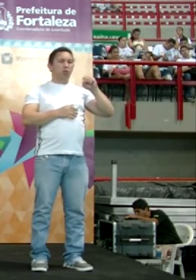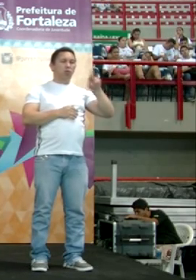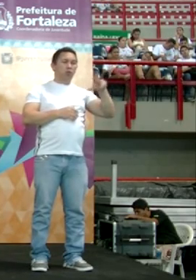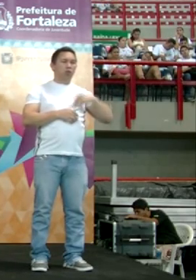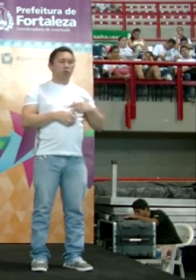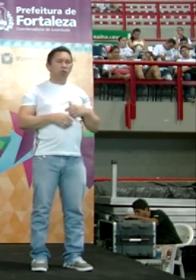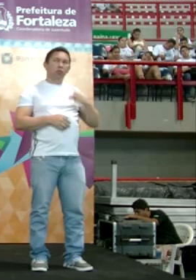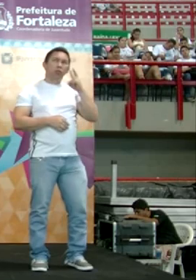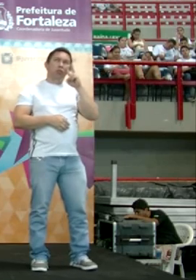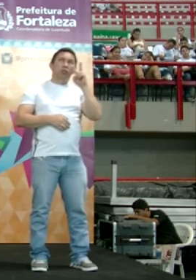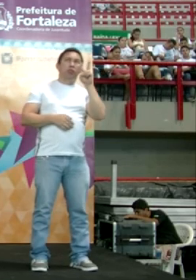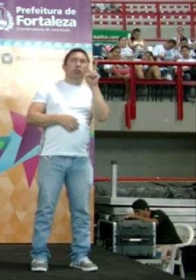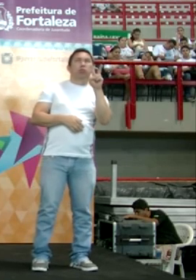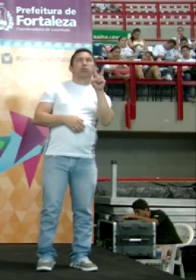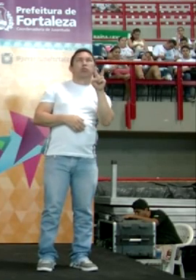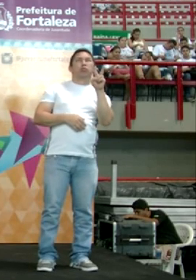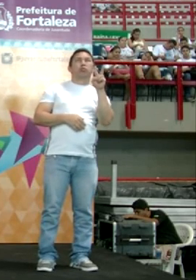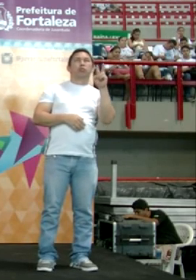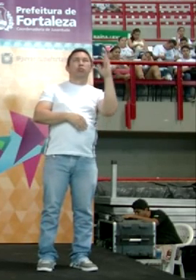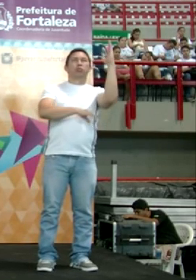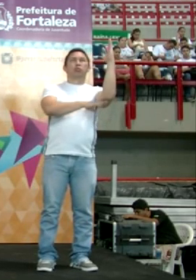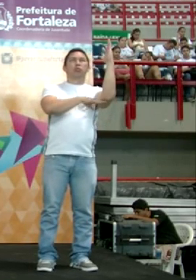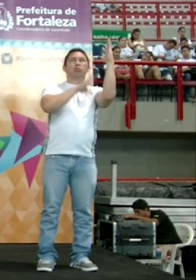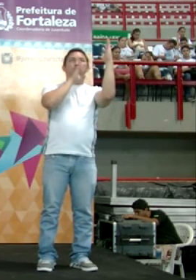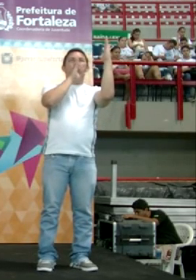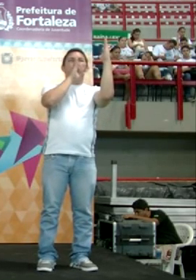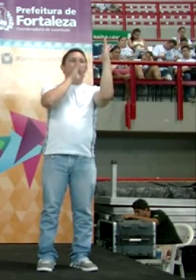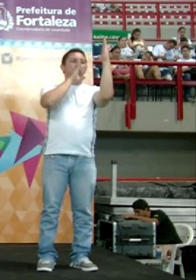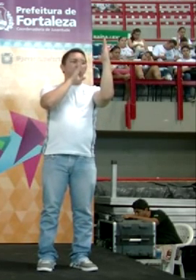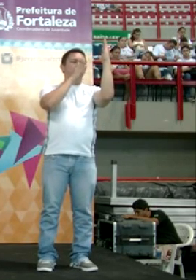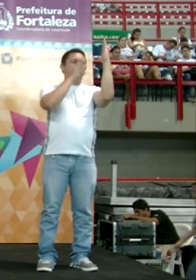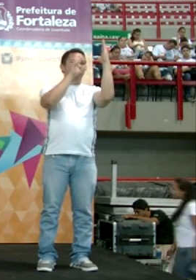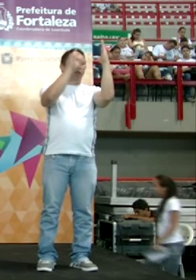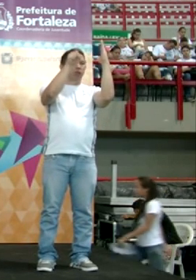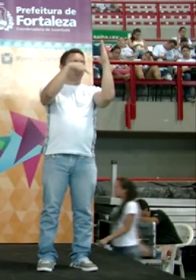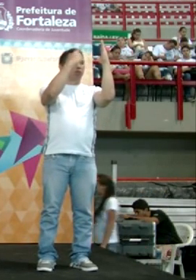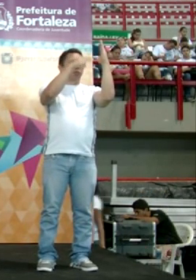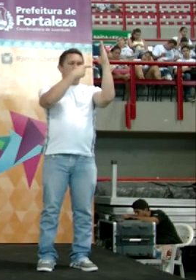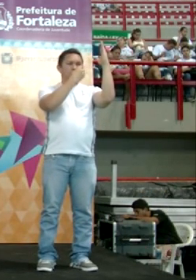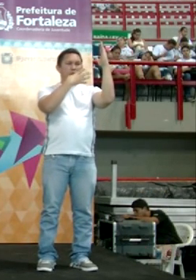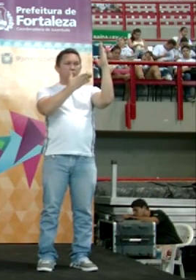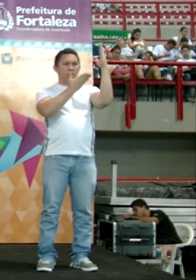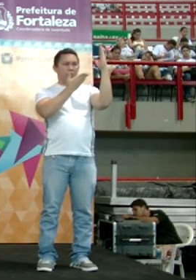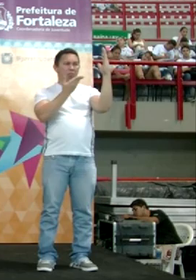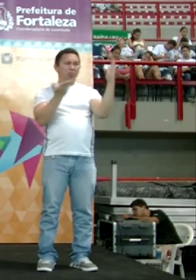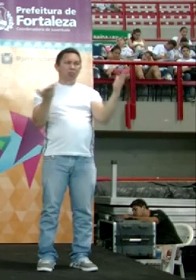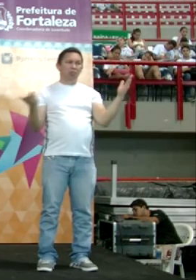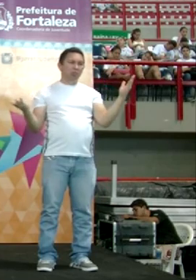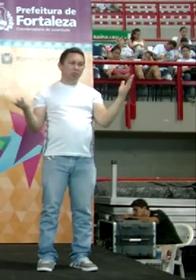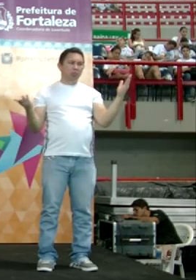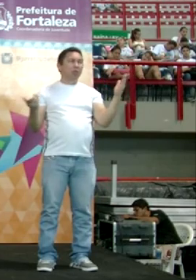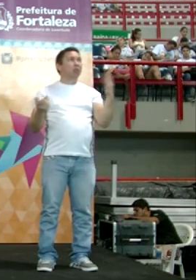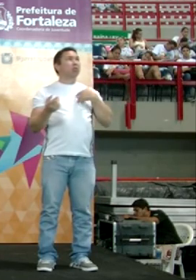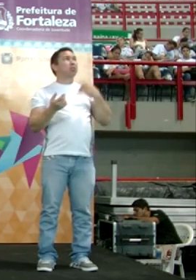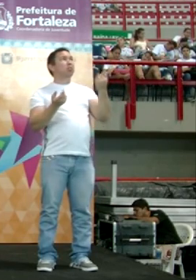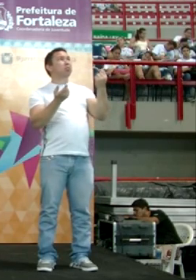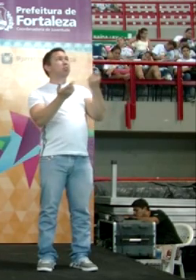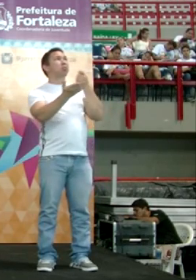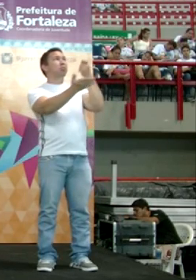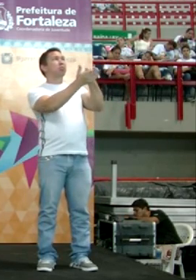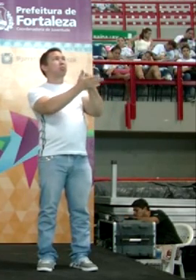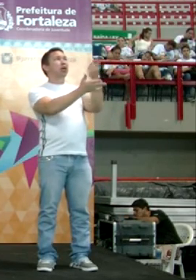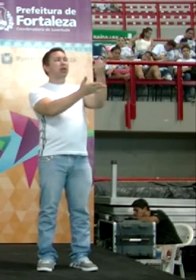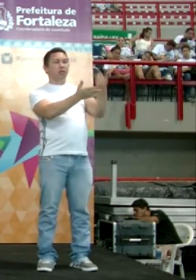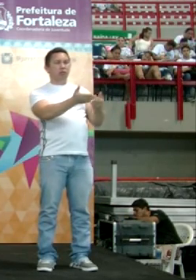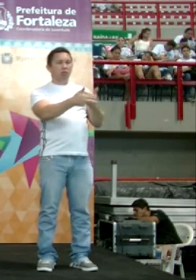Toda vida que eu passo lá, que eu olho para cima, os bichinhos estão parados, né? Adianta? Não. Houve um custo, né? Isso